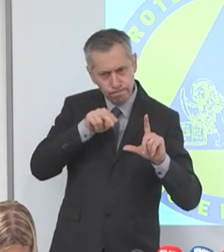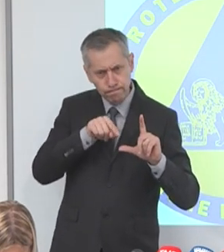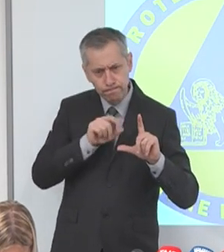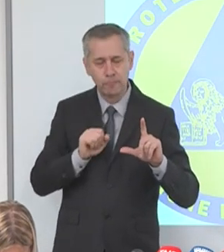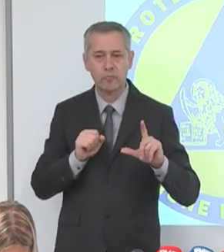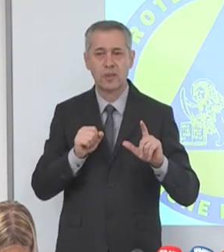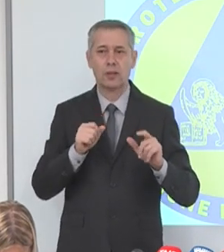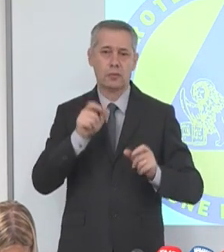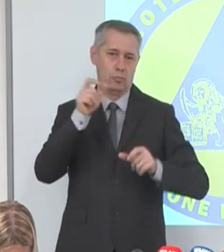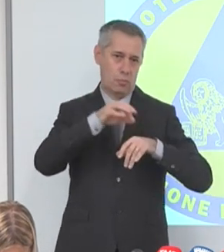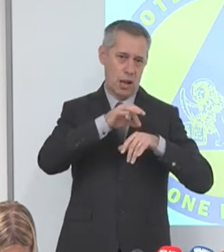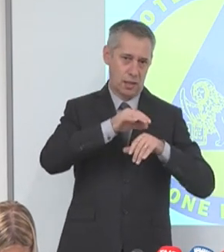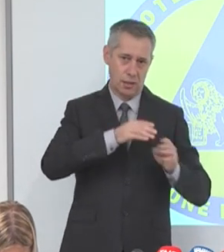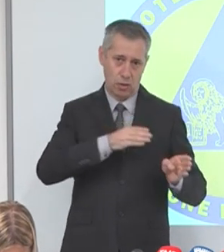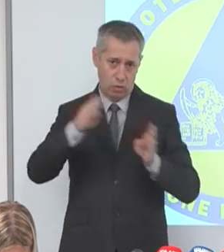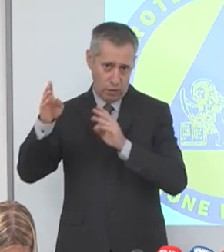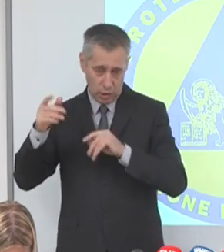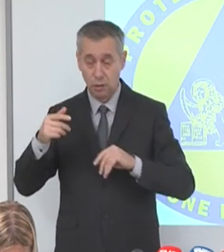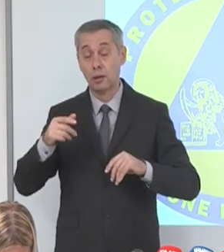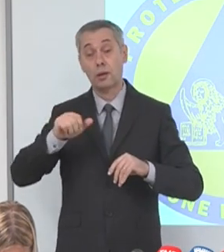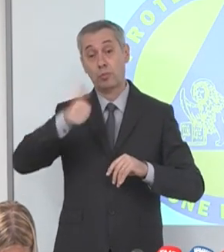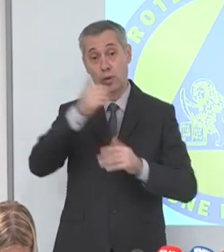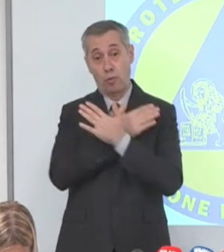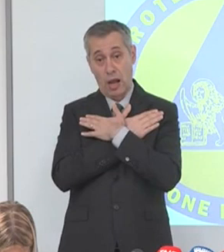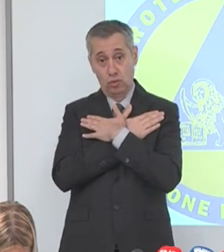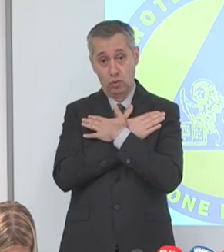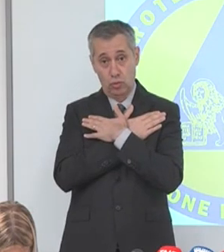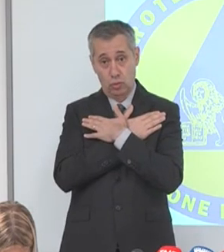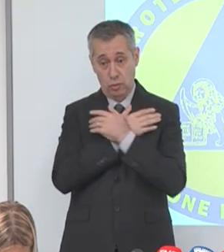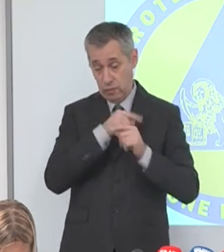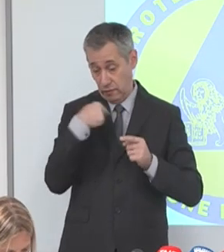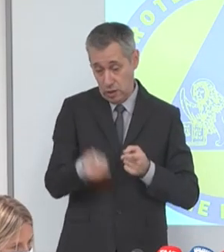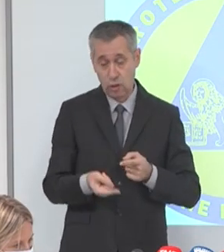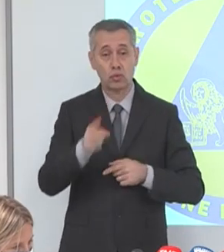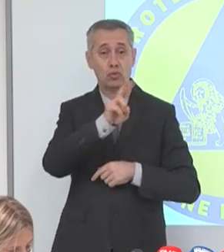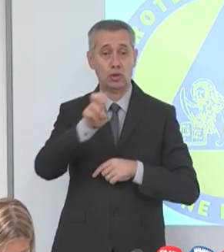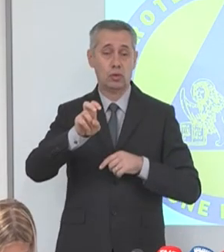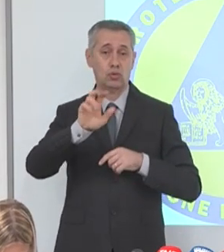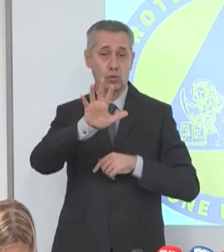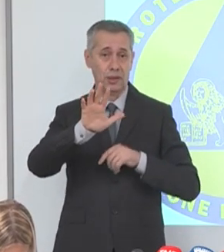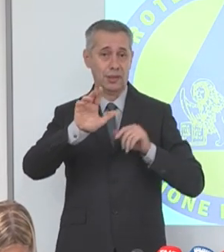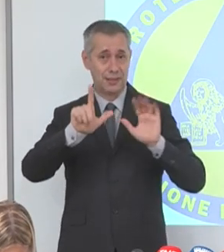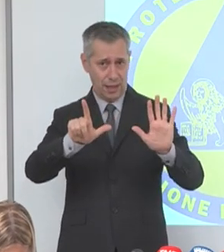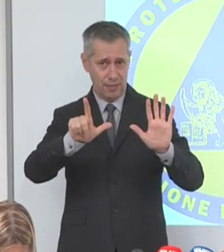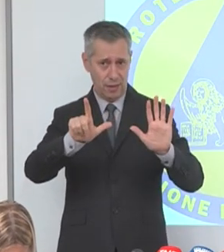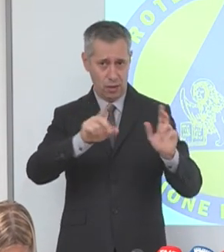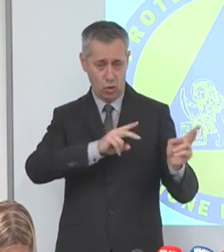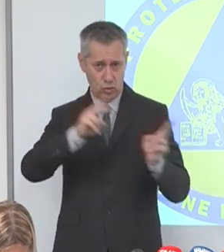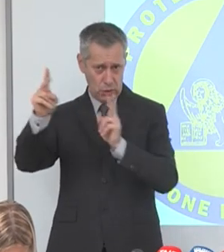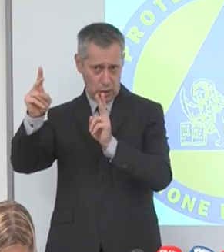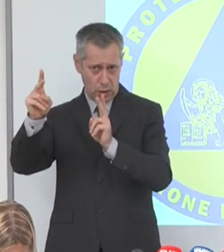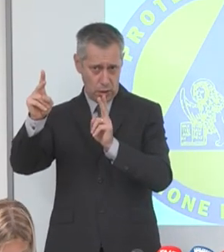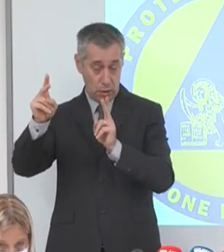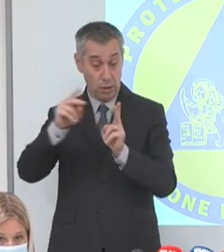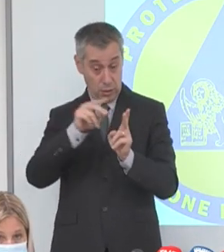abbiamo ricoverato dal 1 maggio, che sono 257, di questi 257 quelli che